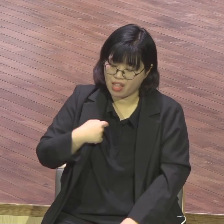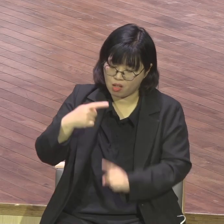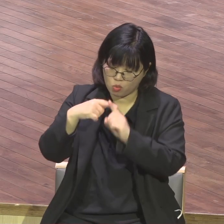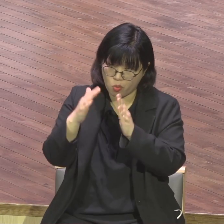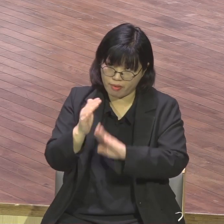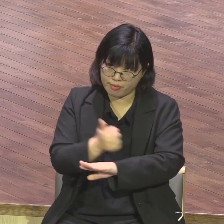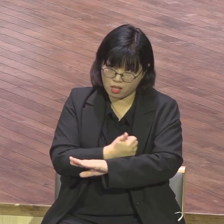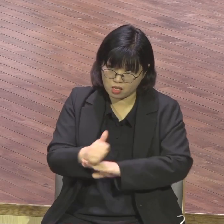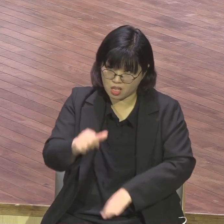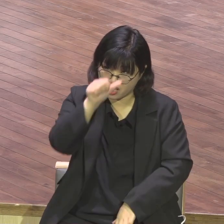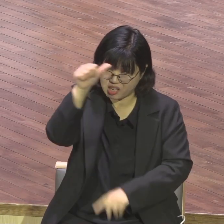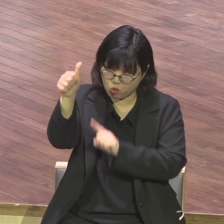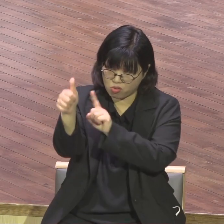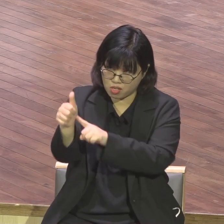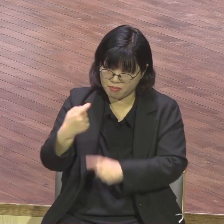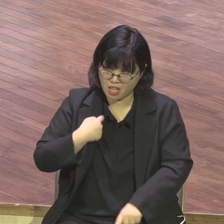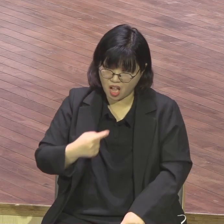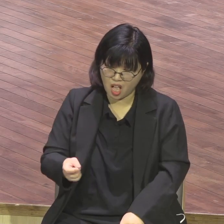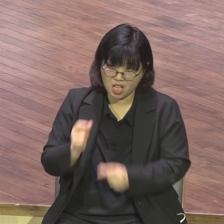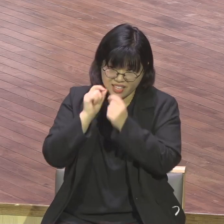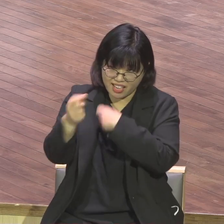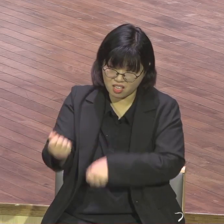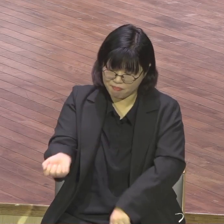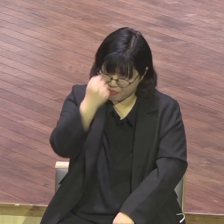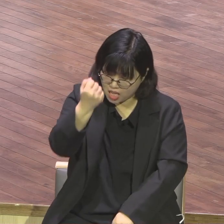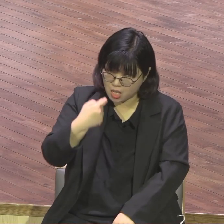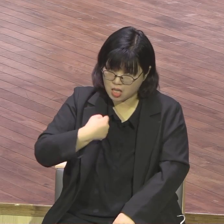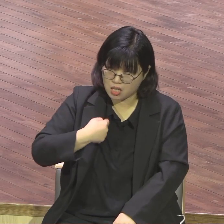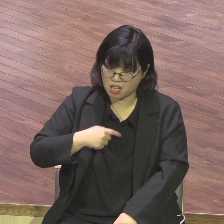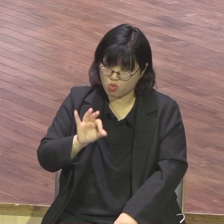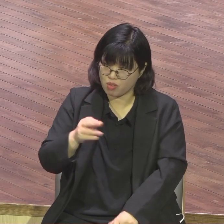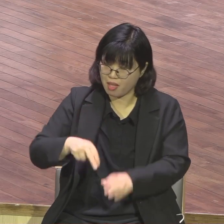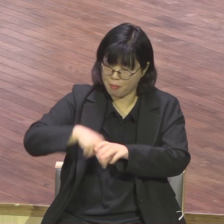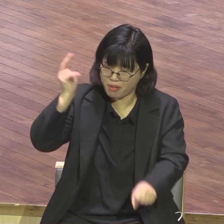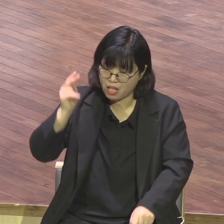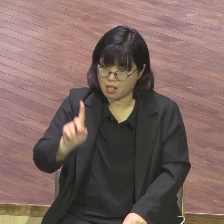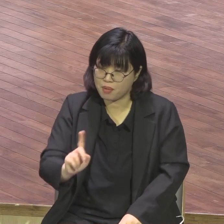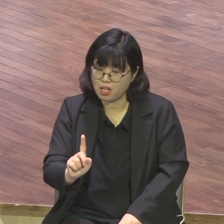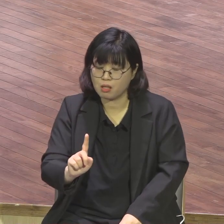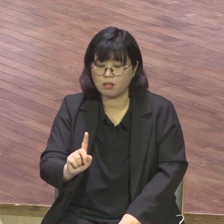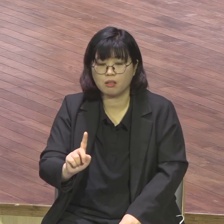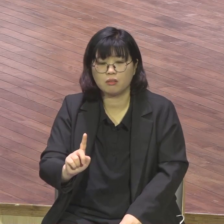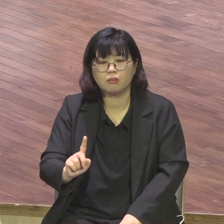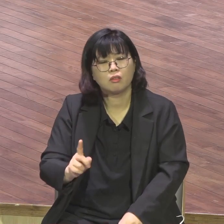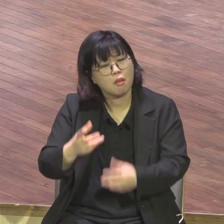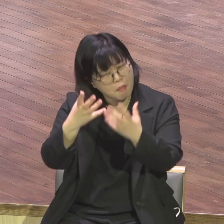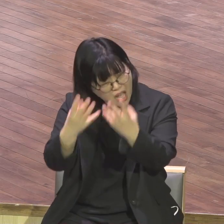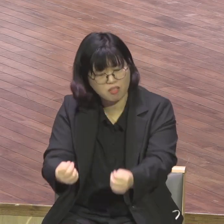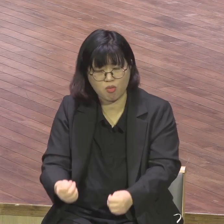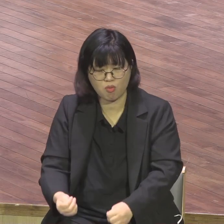그래서 분리가 되어버린 것입니다. 교회 다닌 사람하고 제자하고는.